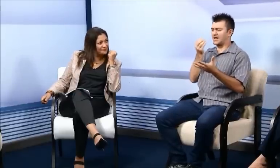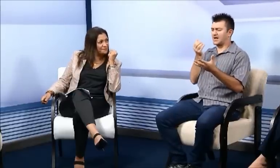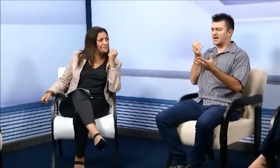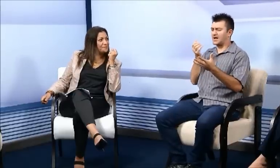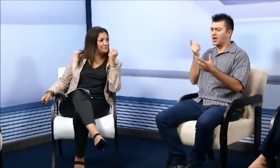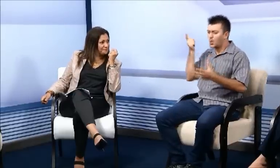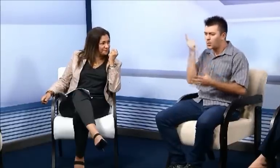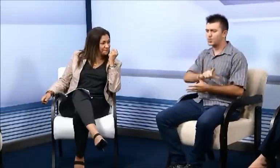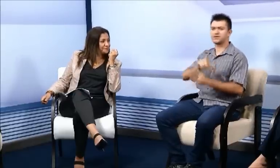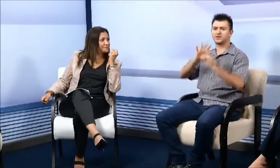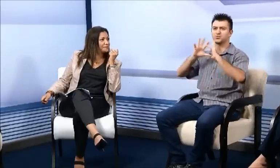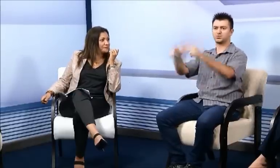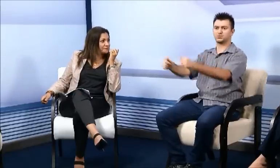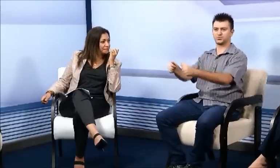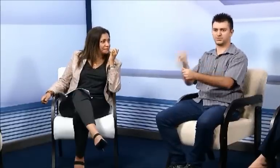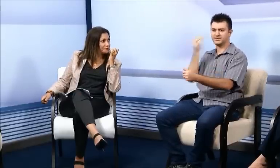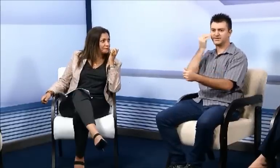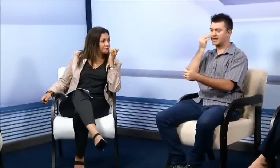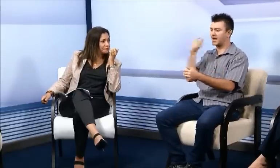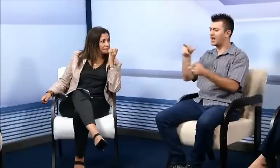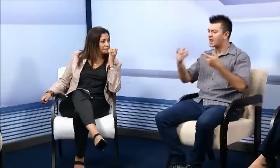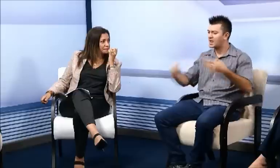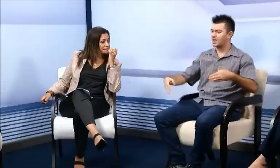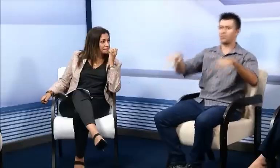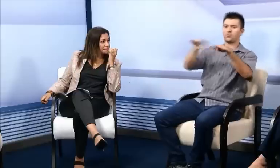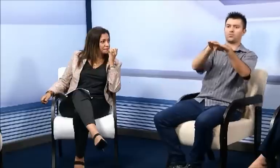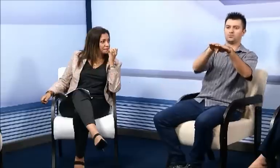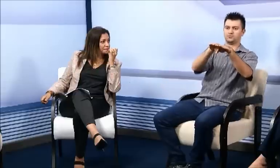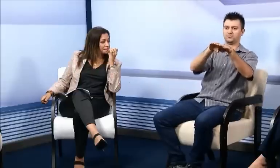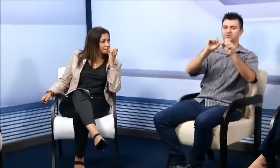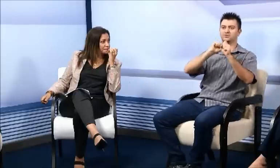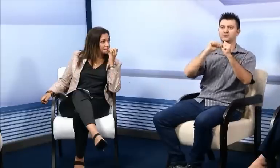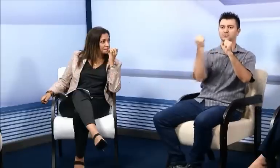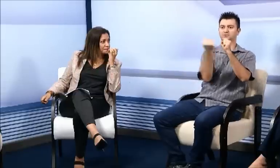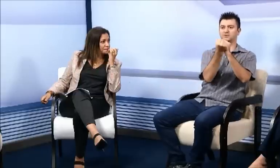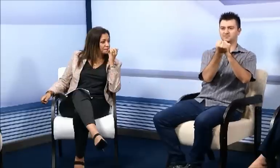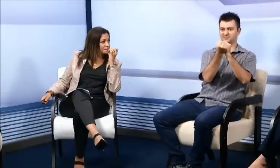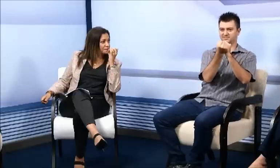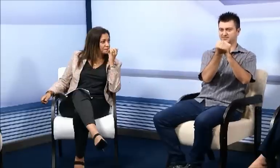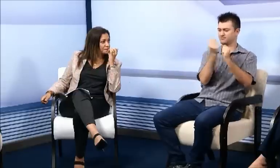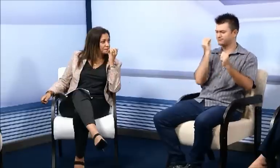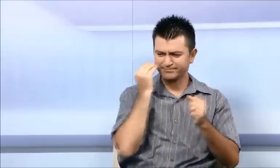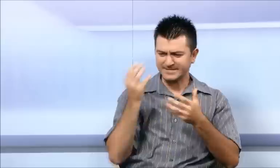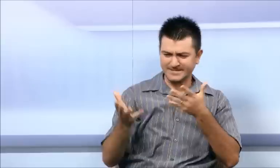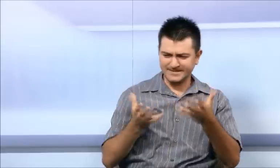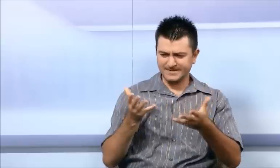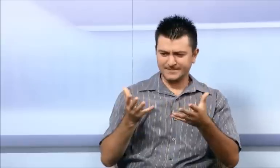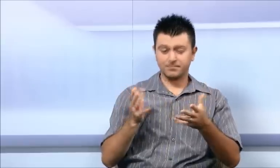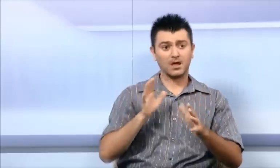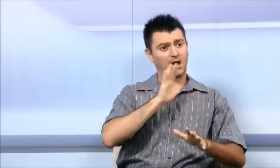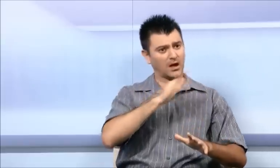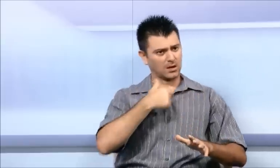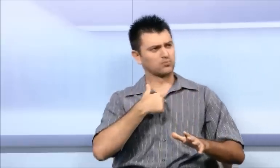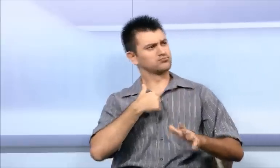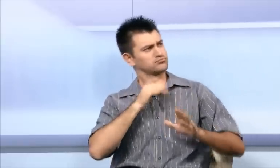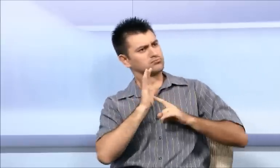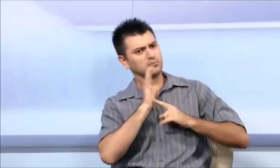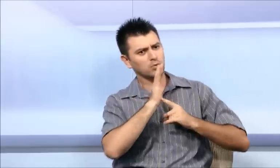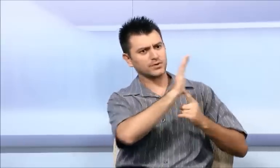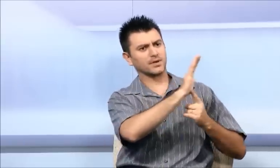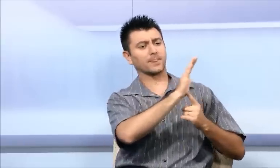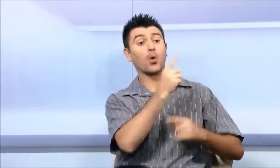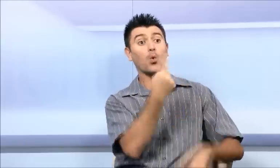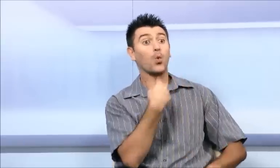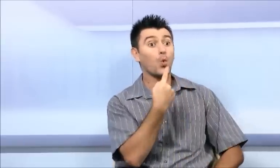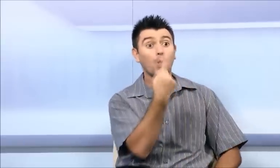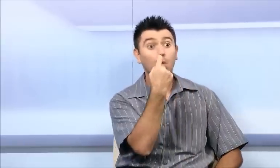com a sociedade, mas eu consigo tudo, né? Consigo ser igual a qualquer outra pessoa,